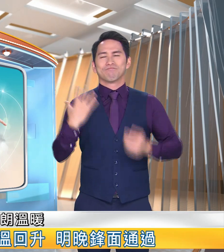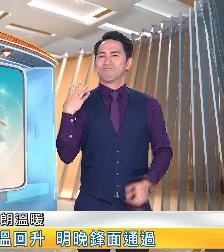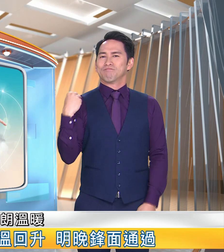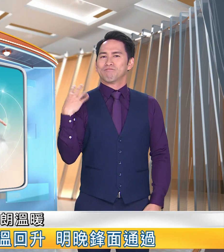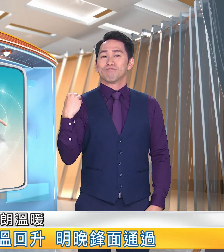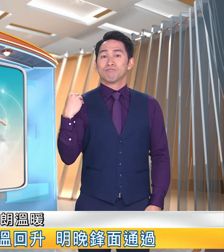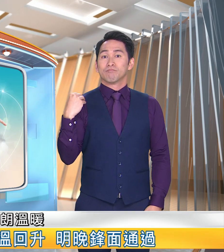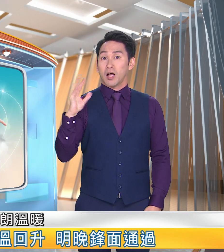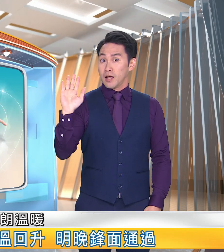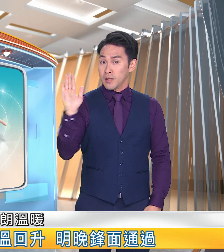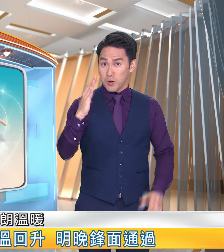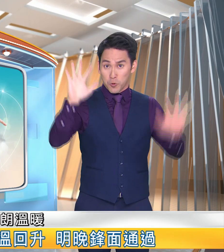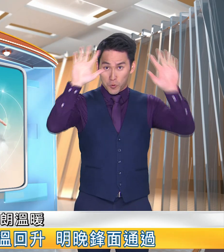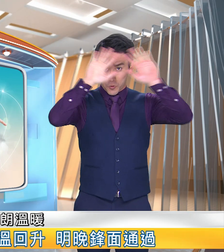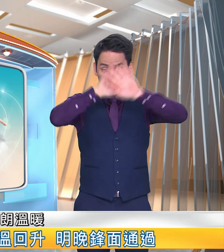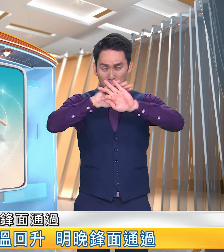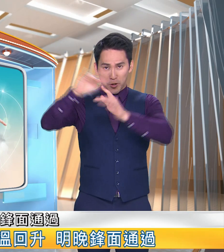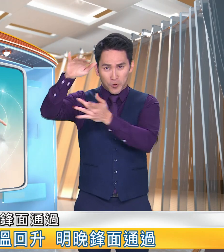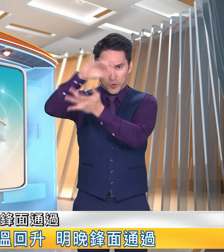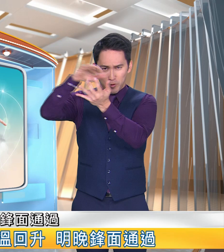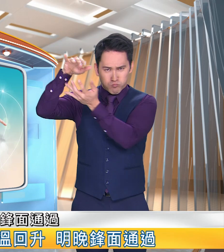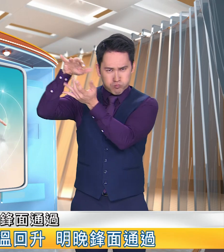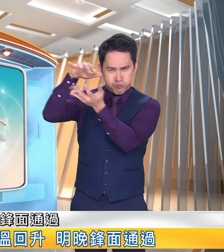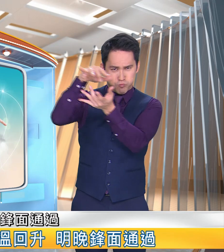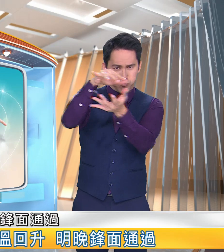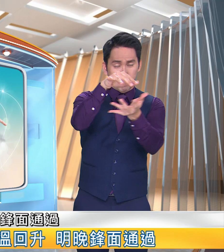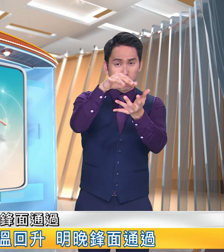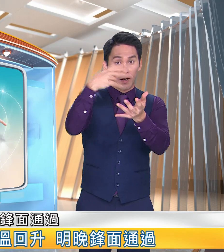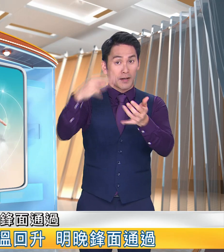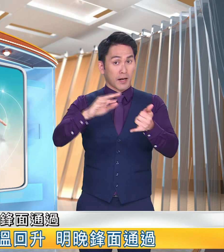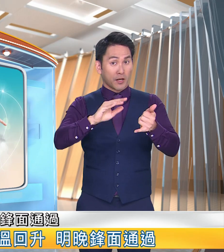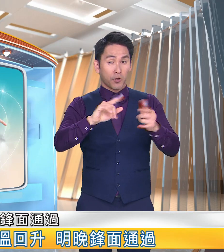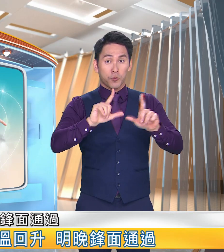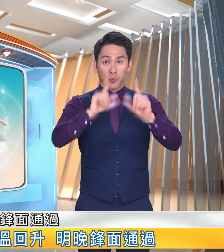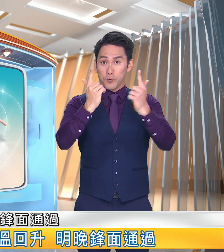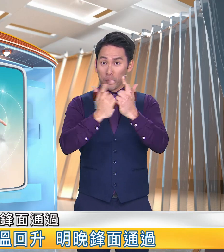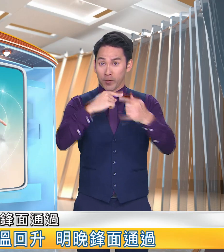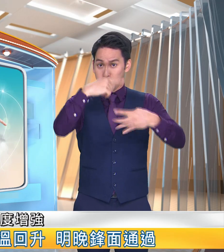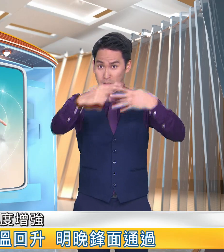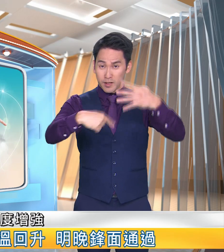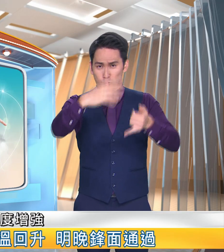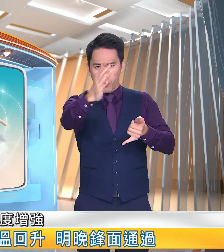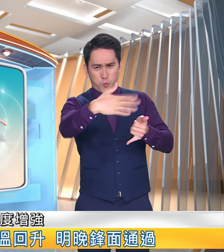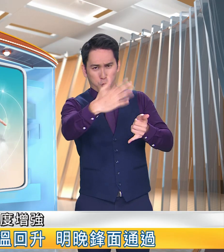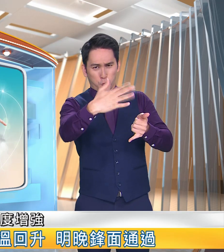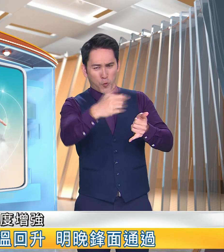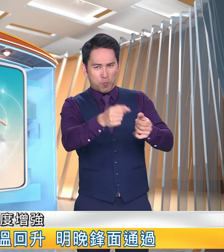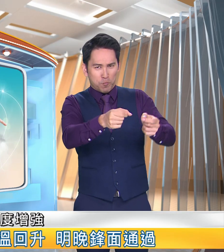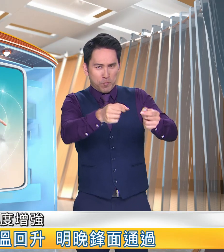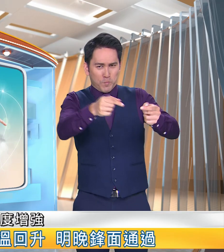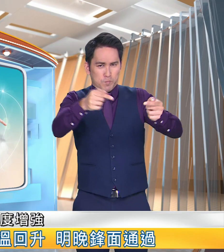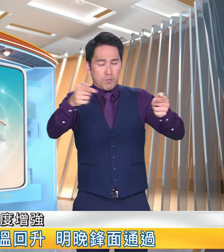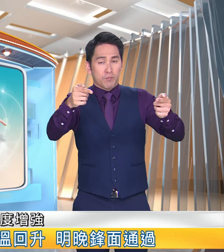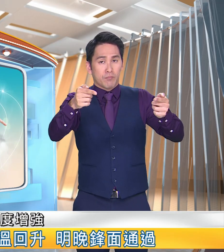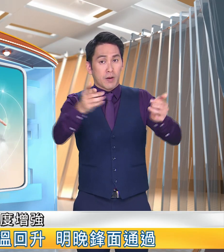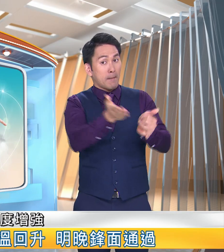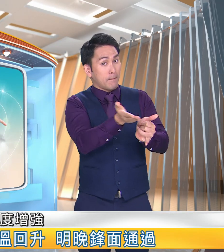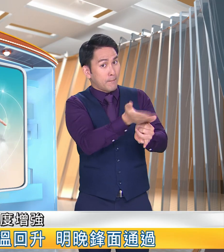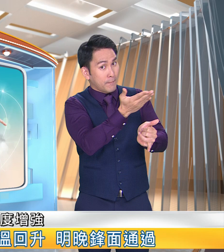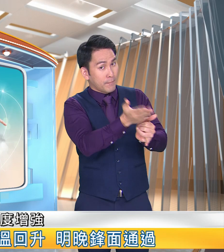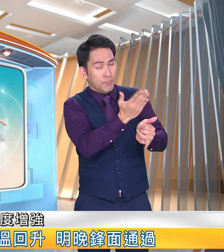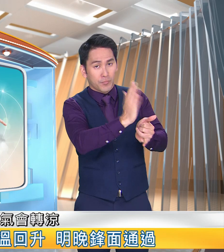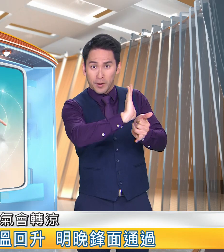还是晴朗温暖，不过到了晚间有锋面通过，同时东北季风再度增